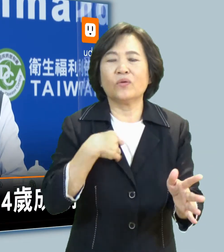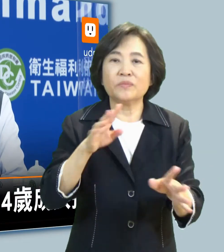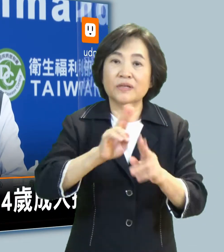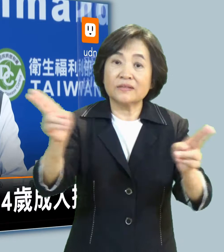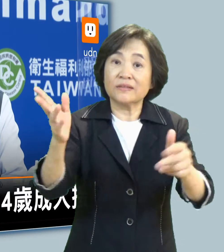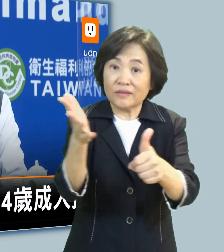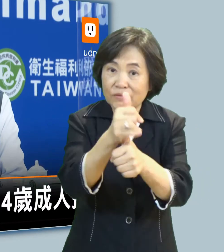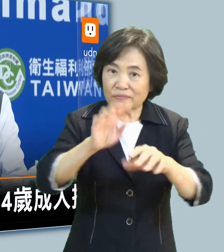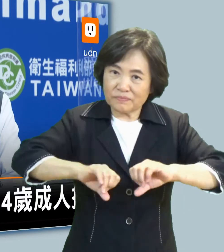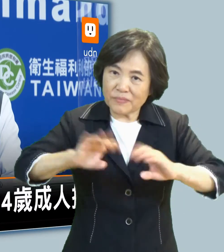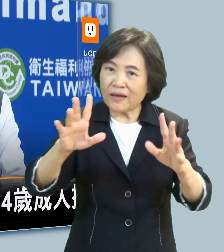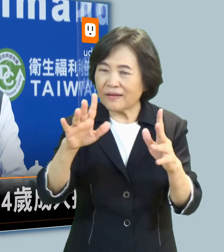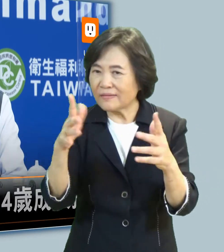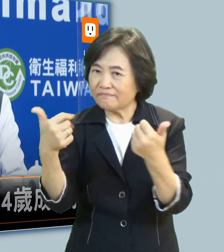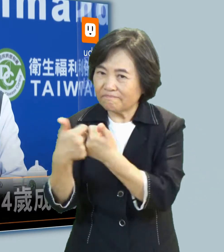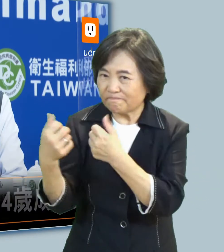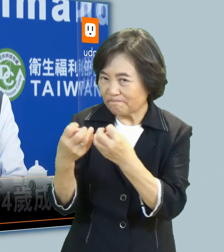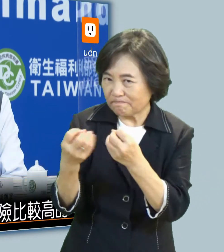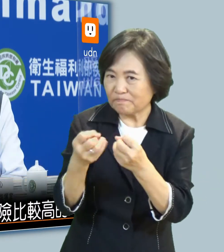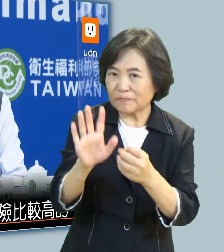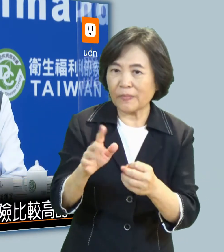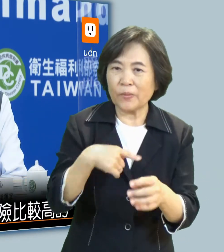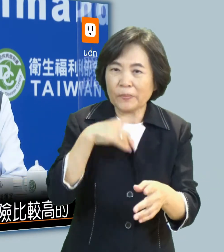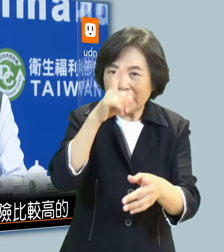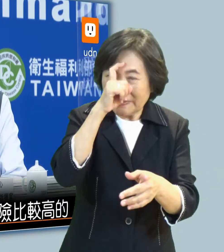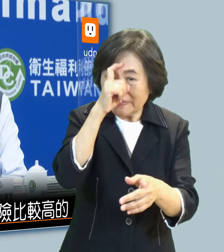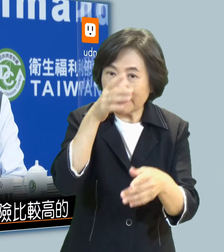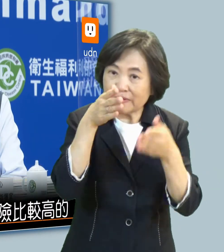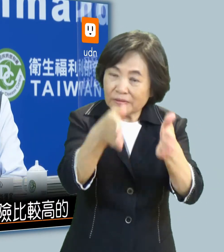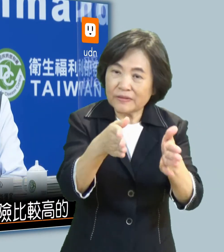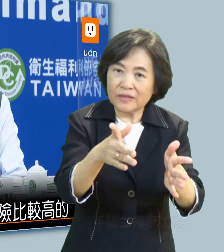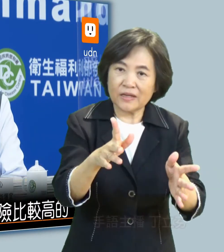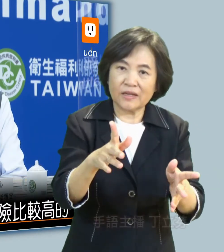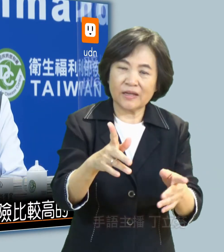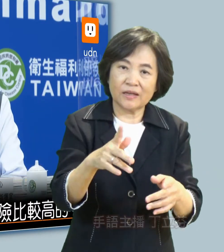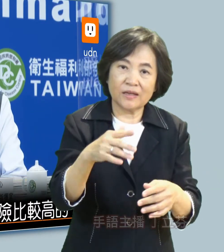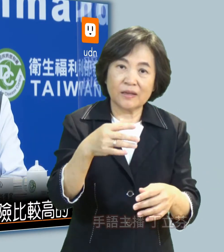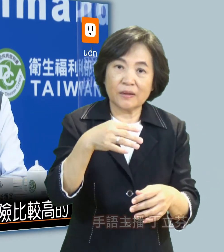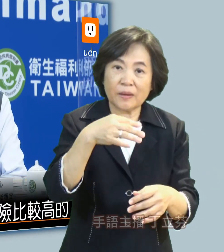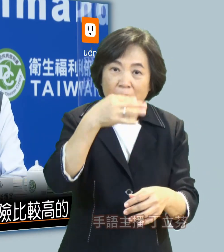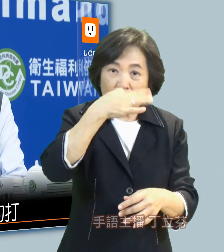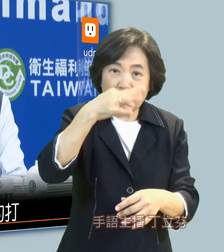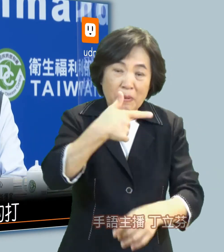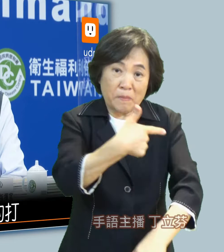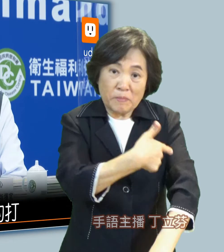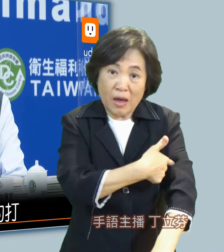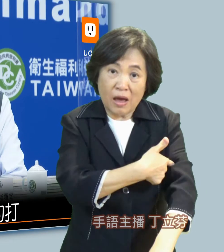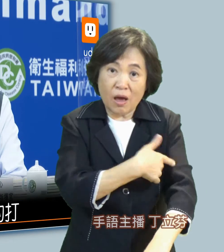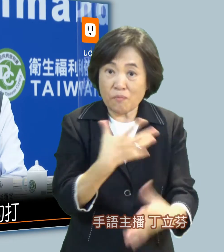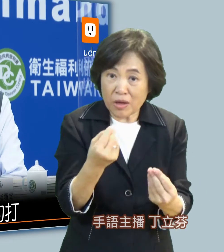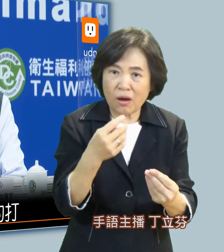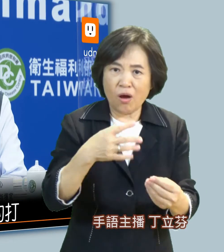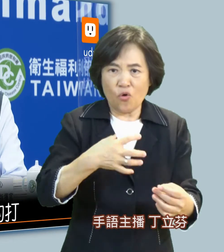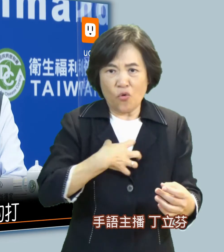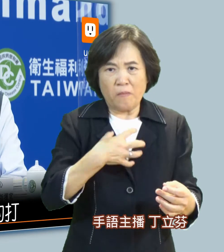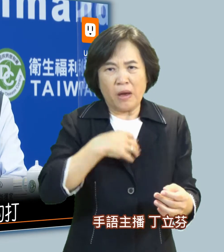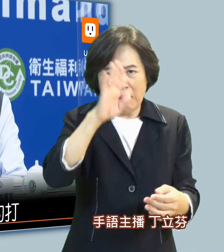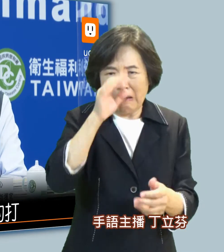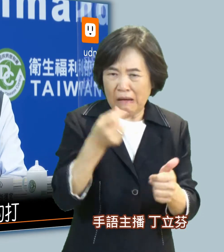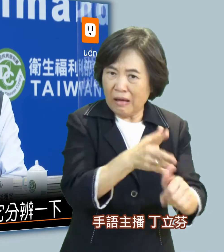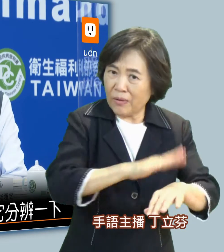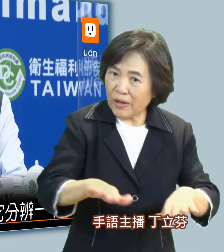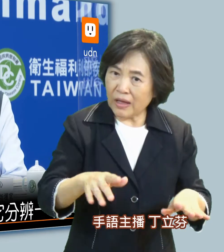哈，有专家的讨论哈，就是说我们希望说相对风险比较高的哈，能够哈比较早的